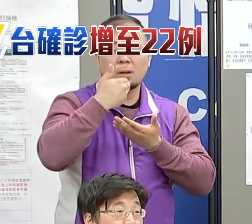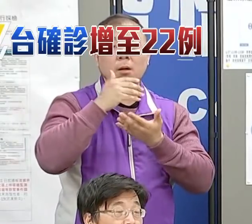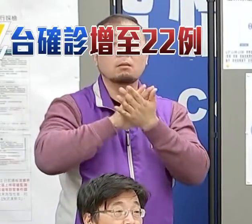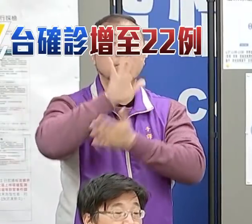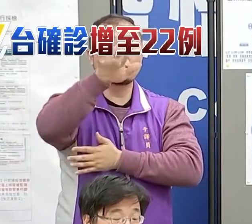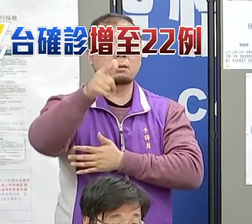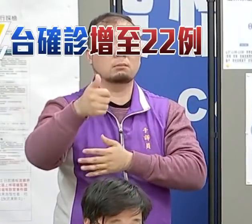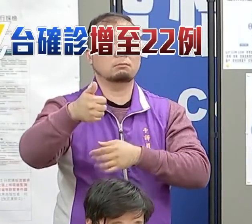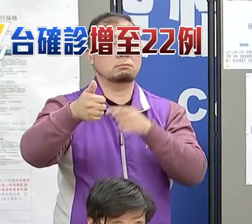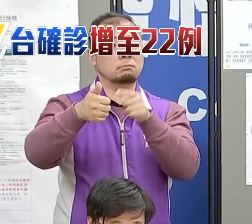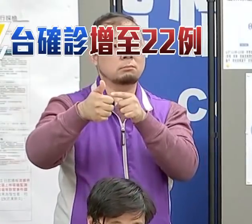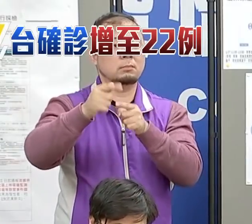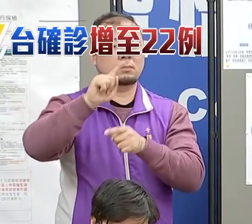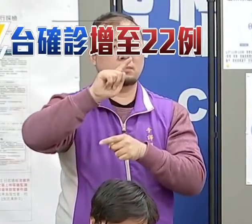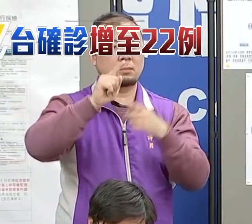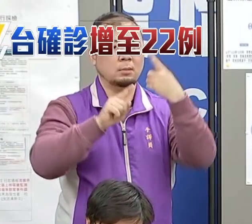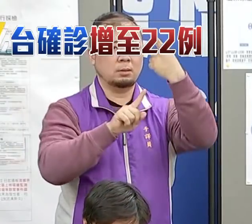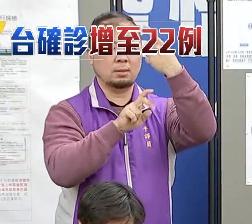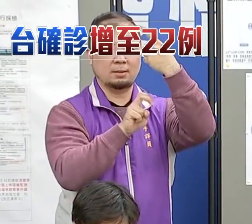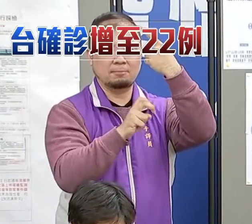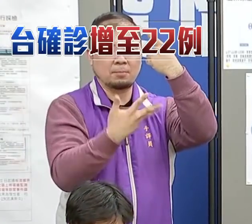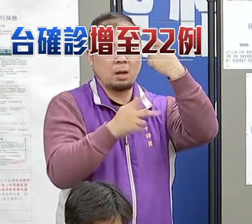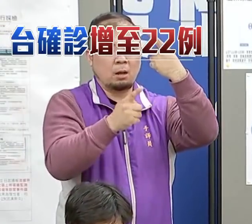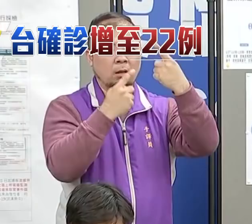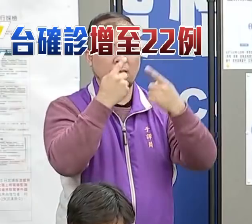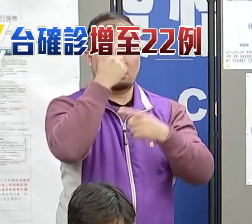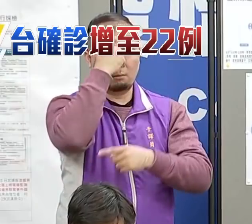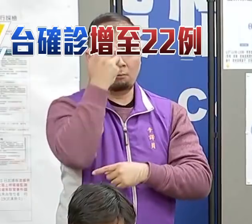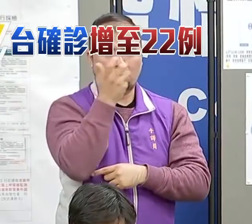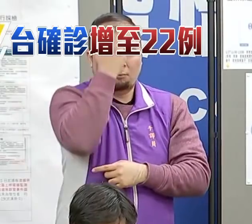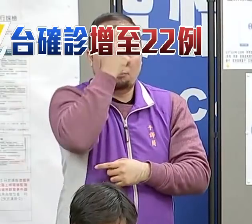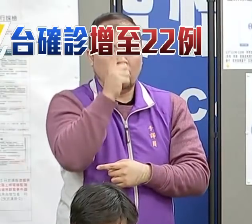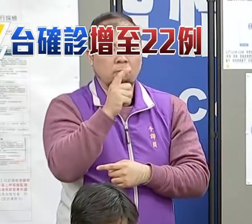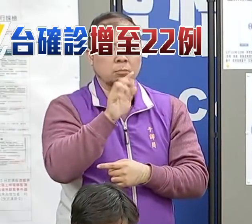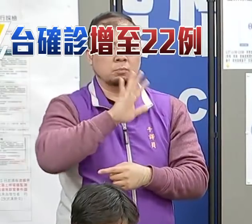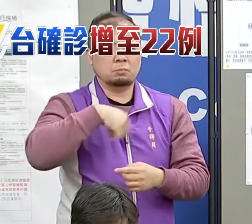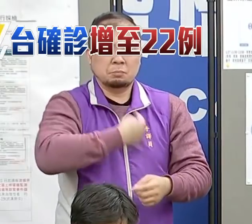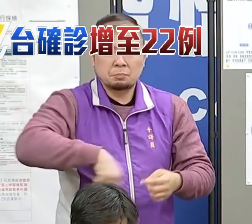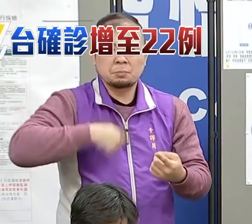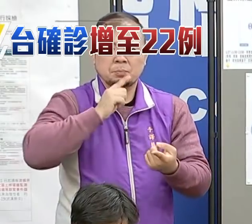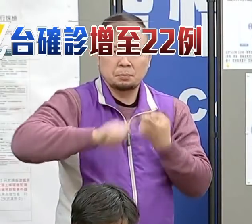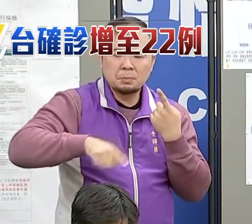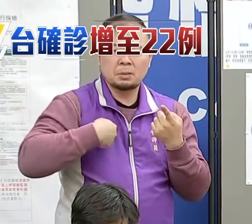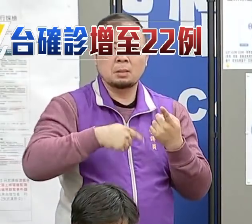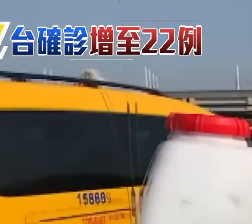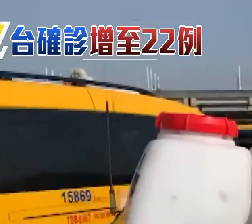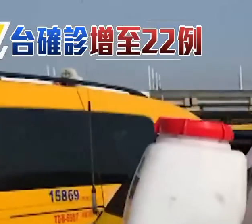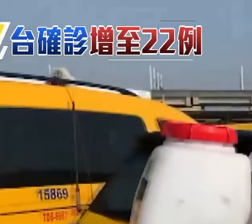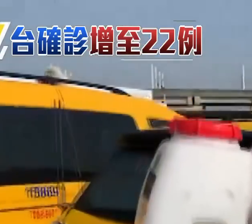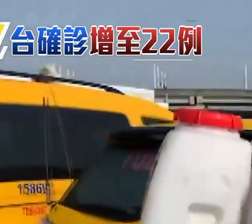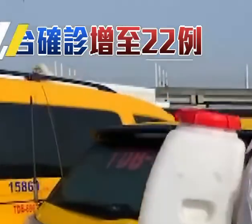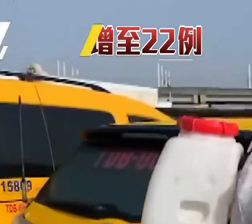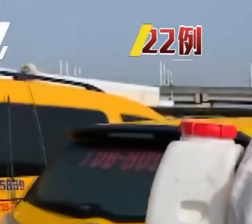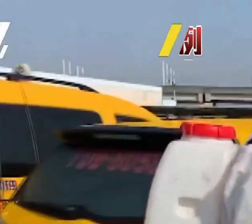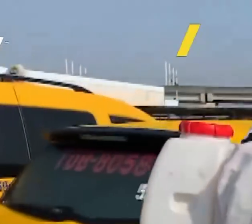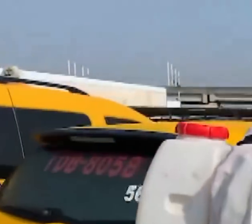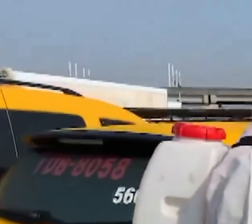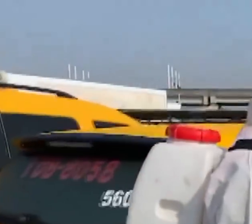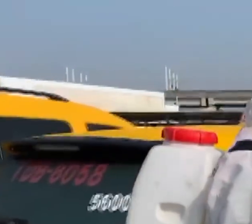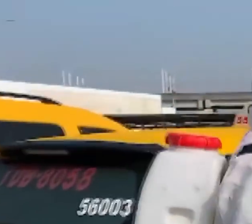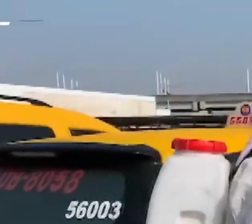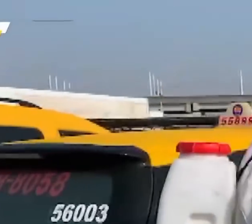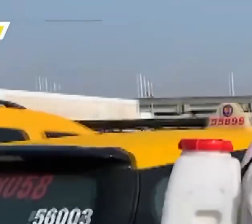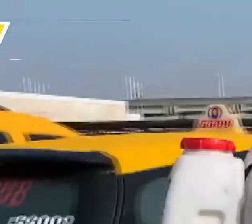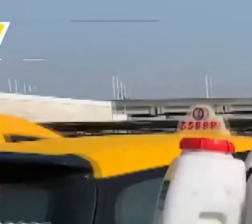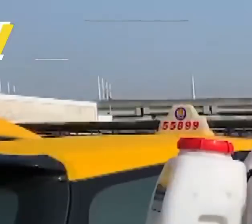病了。好，那然后再有感冒相关的症状，那采检是阳性。 新增的两个确诊个